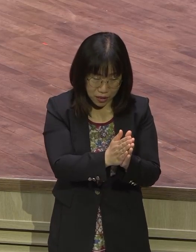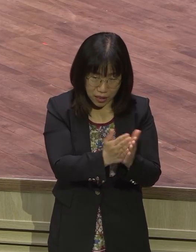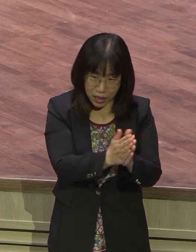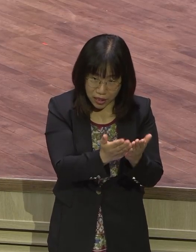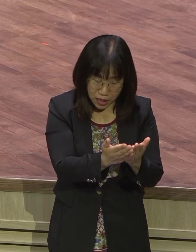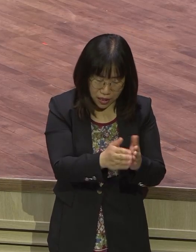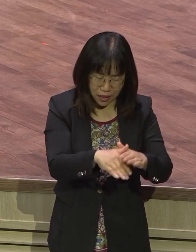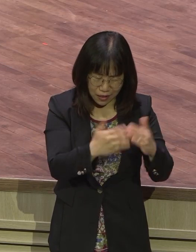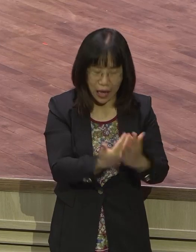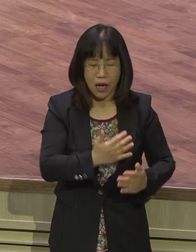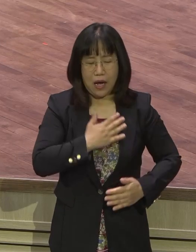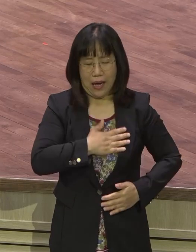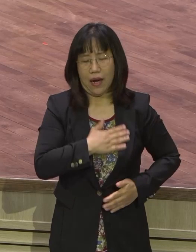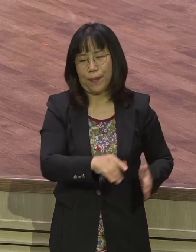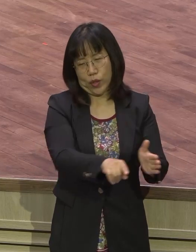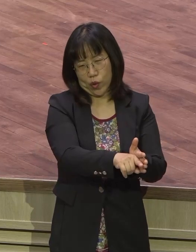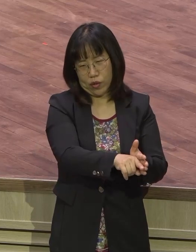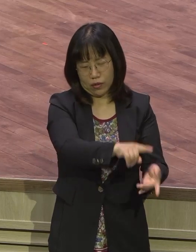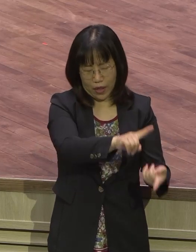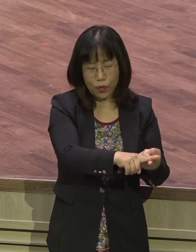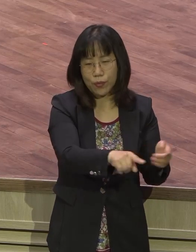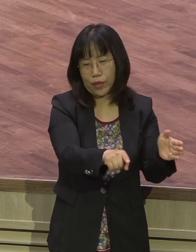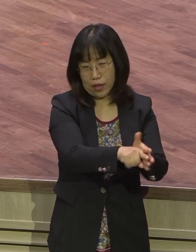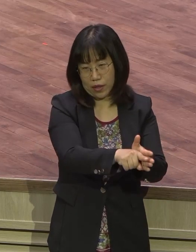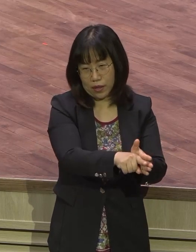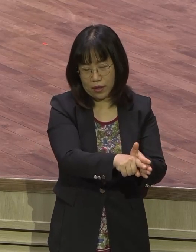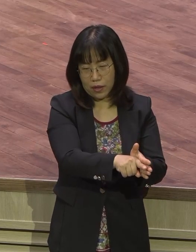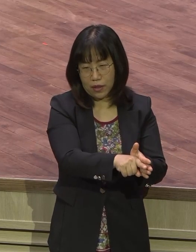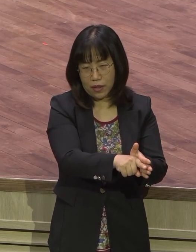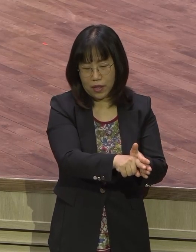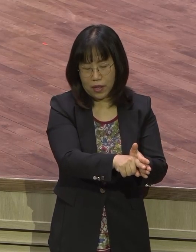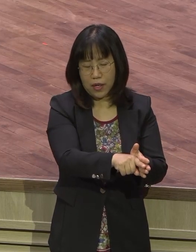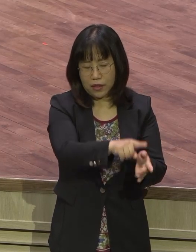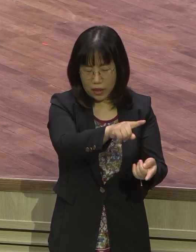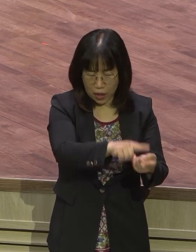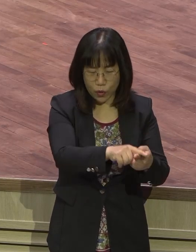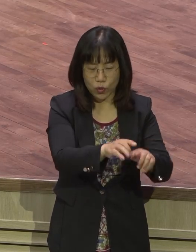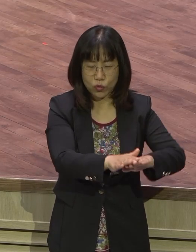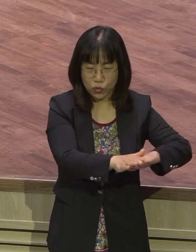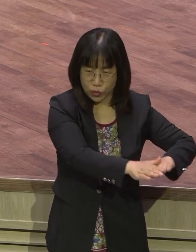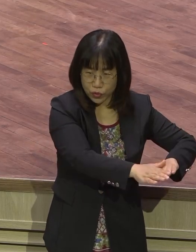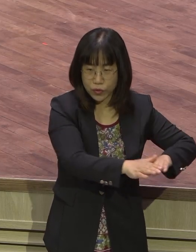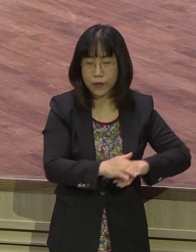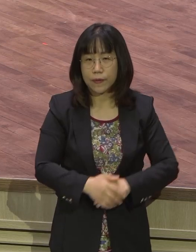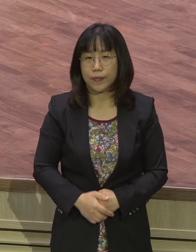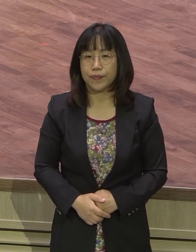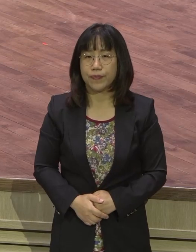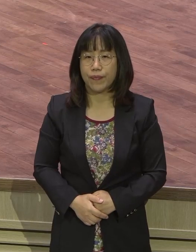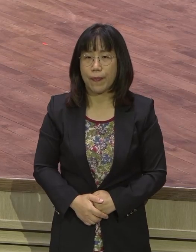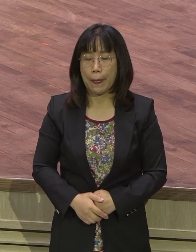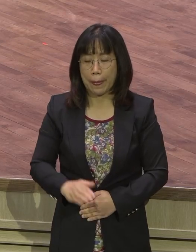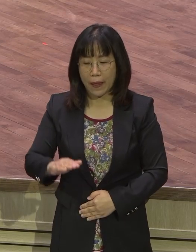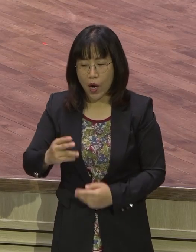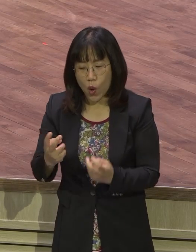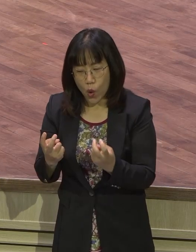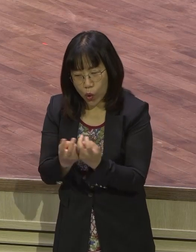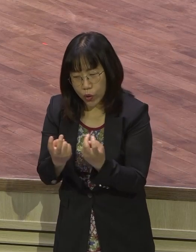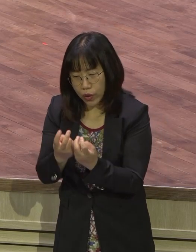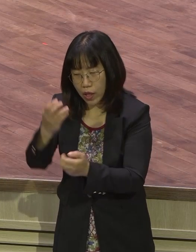그걸 알기 때문에 알고 믿기 때문에 그 상태에서 어떻게 하면